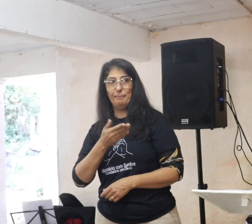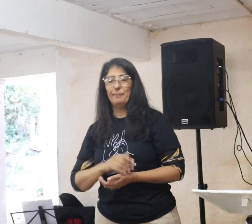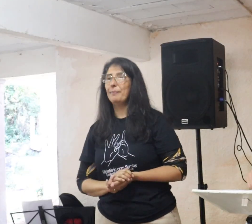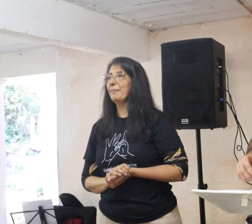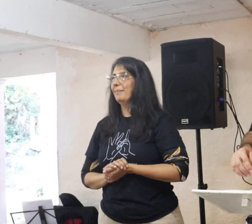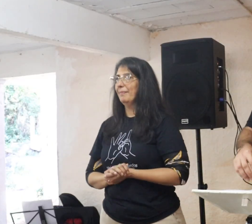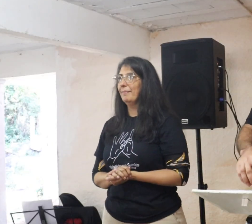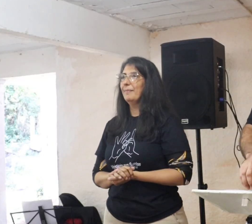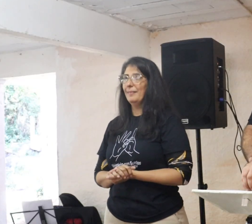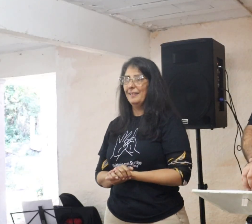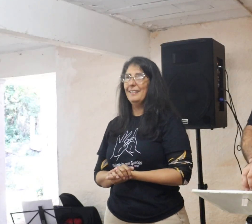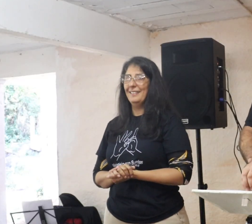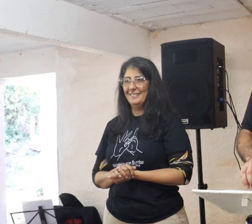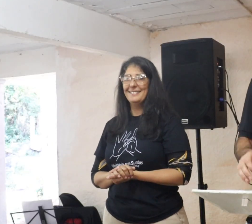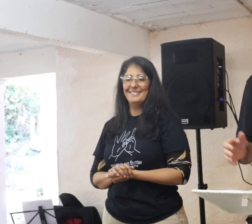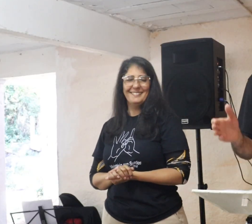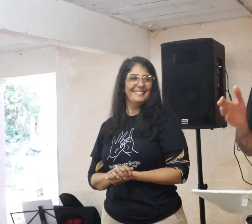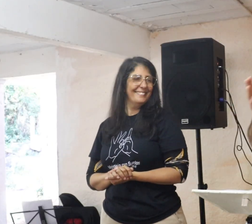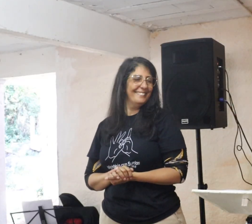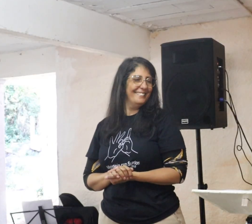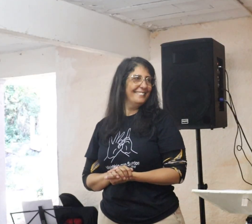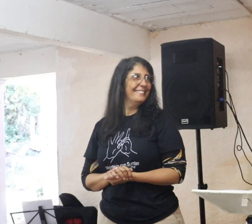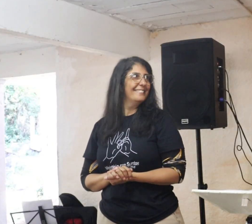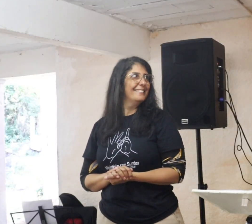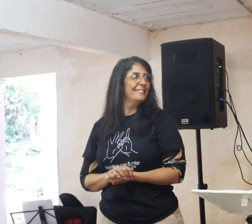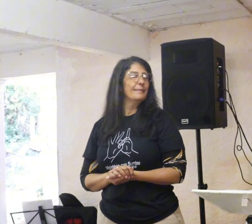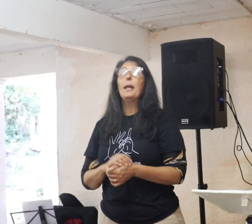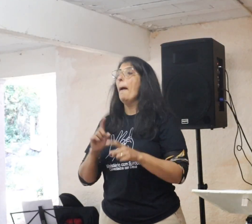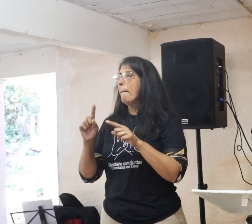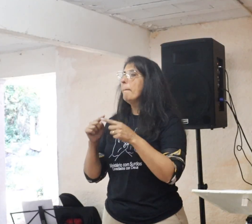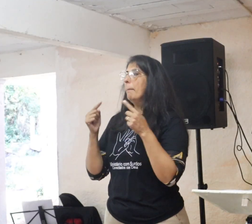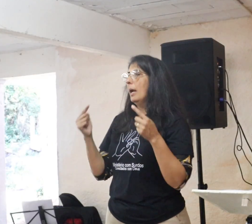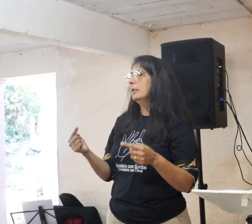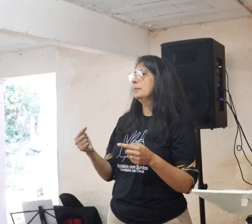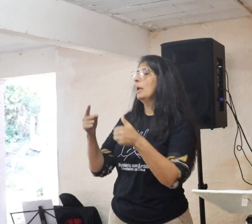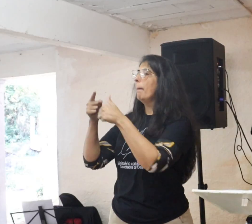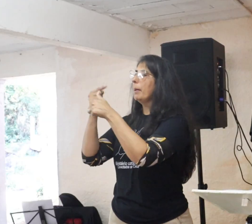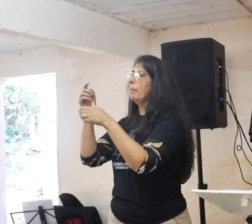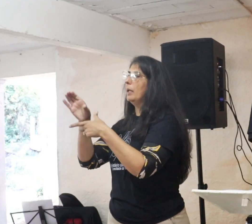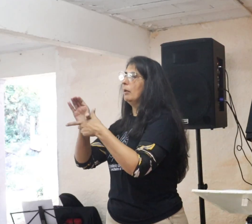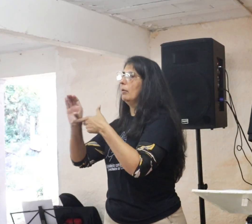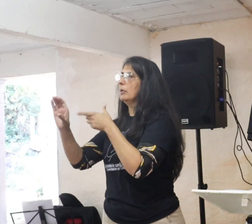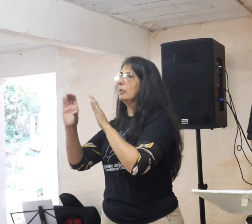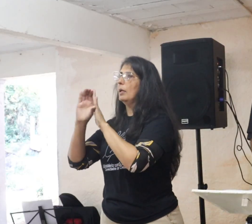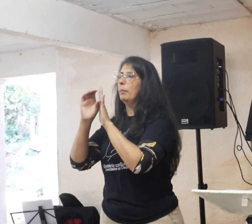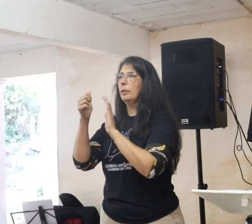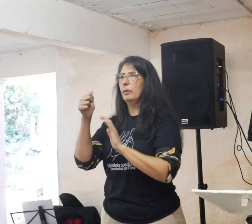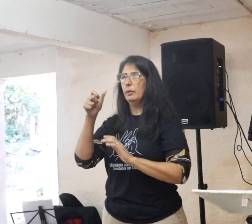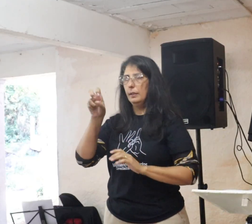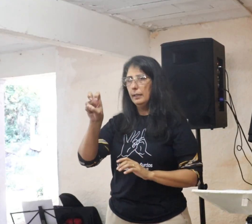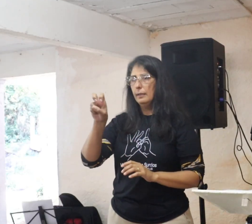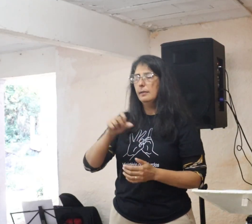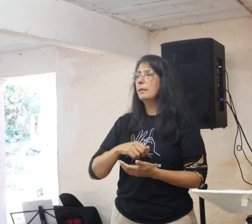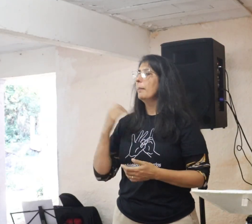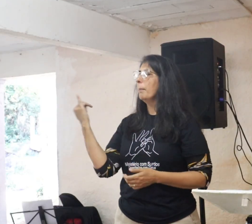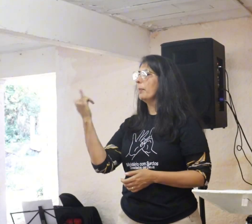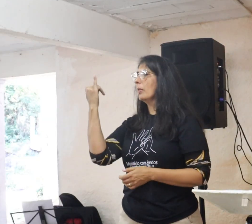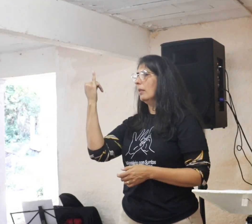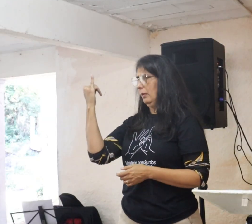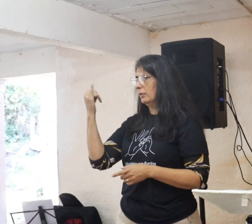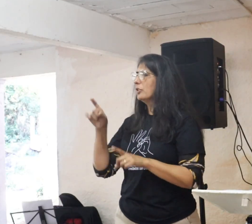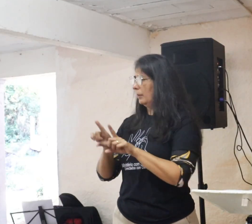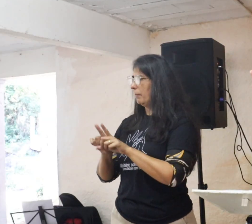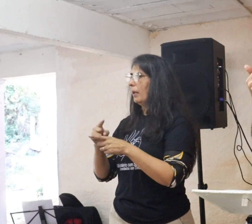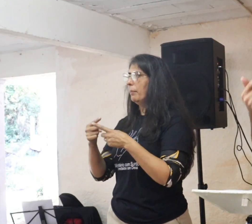aqui, né, com os irmãos. Bom, mas 1 Coríntios 15 é um daqueles capítulos da Bíblia